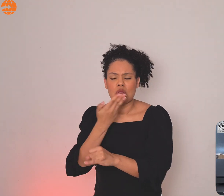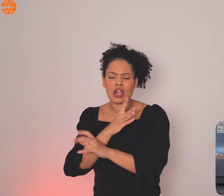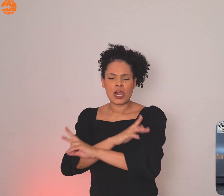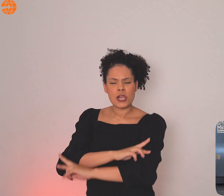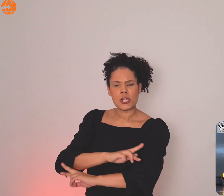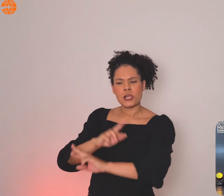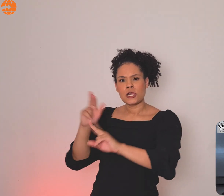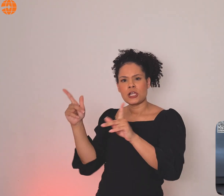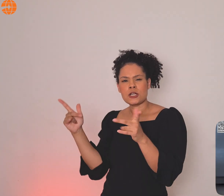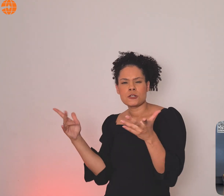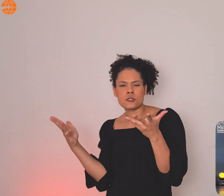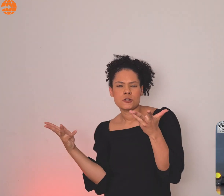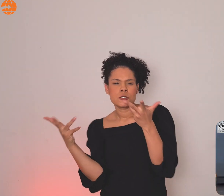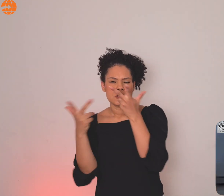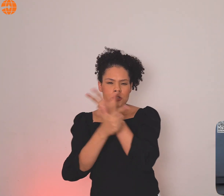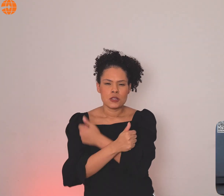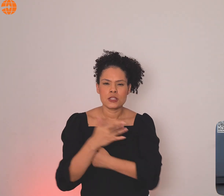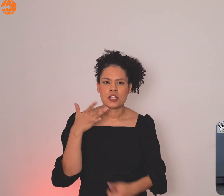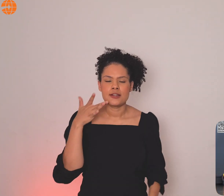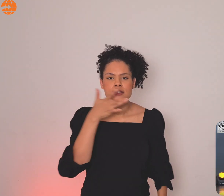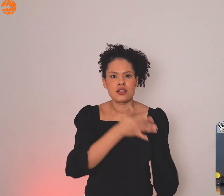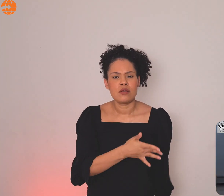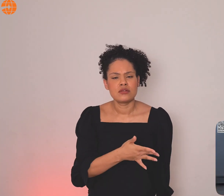vai revolucionar, ou sobre